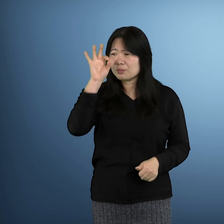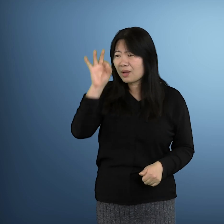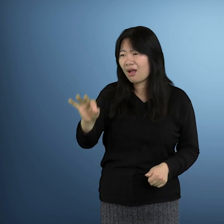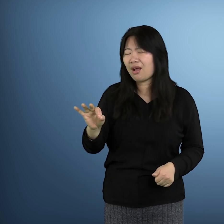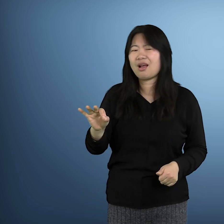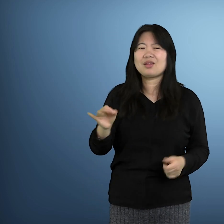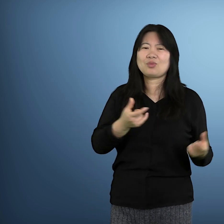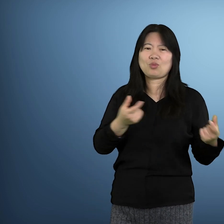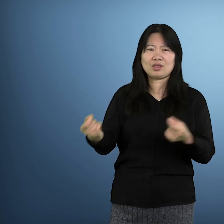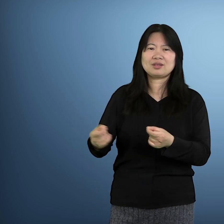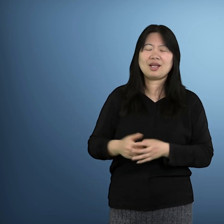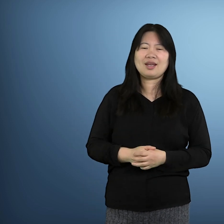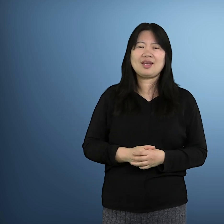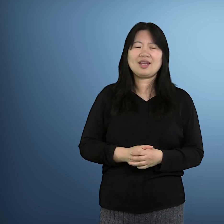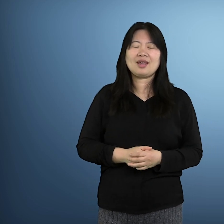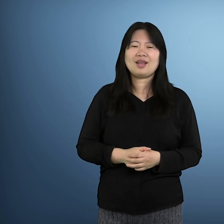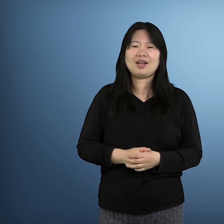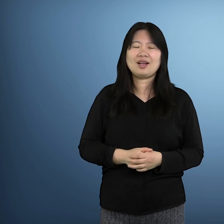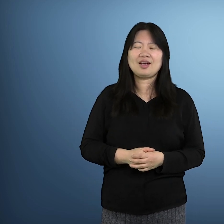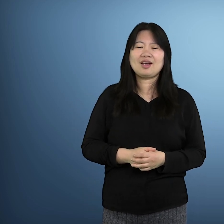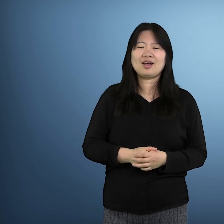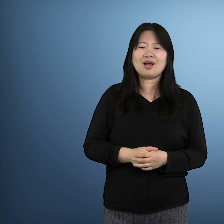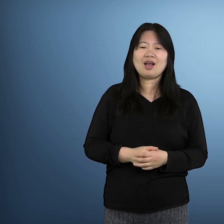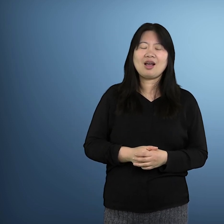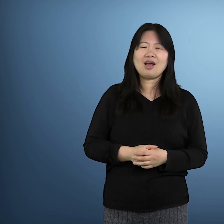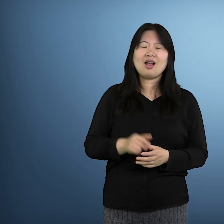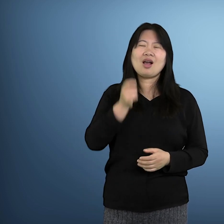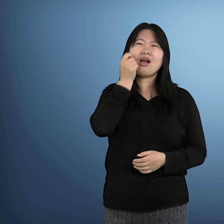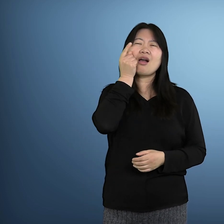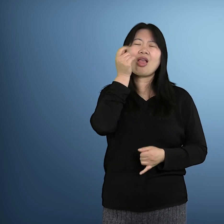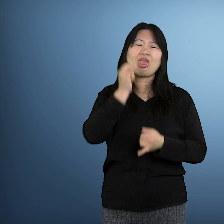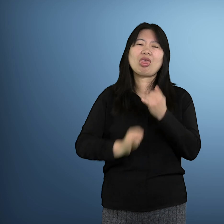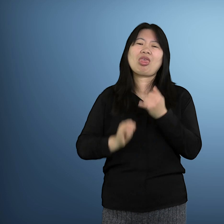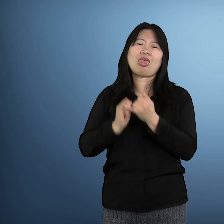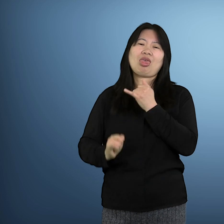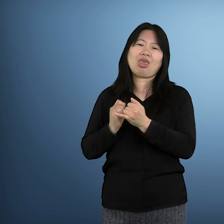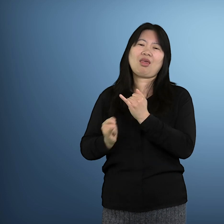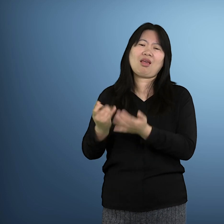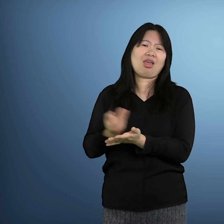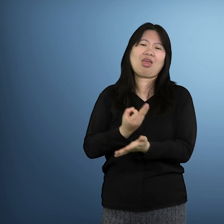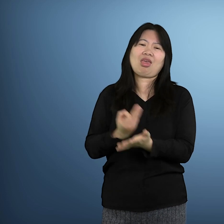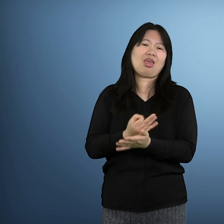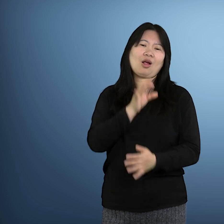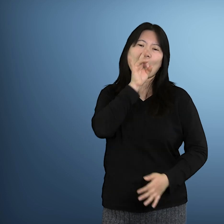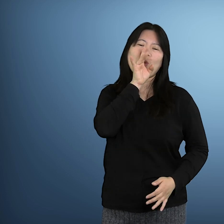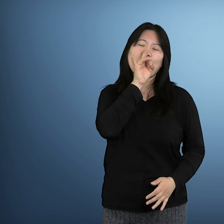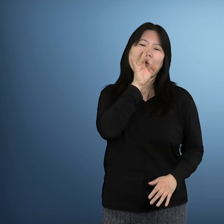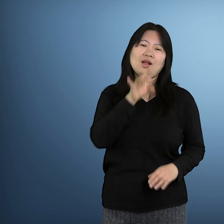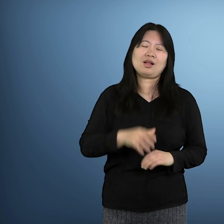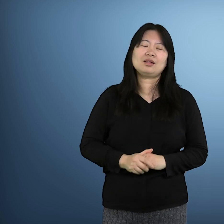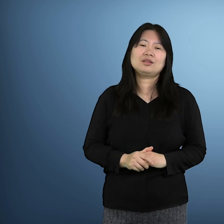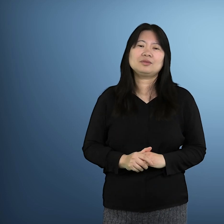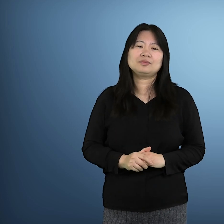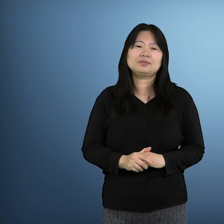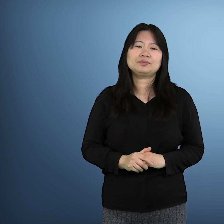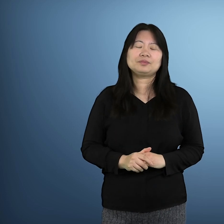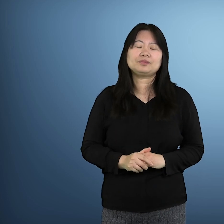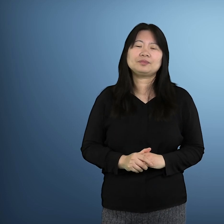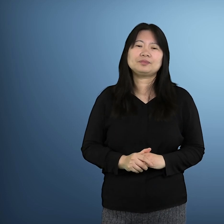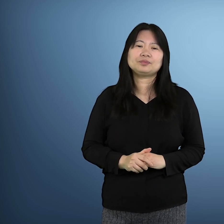뻔하잖아요. 임대료를 좀 몇 달째 못 내고 장사도 안 되고. 그래서